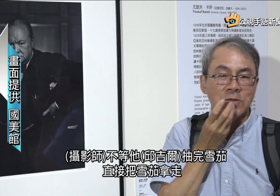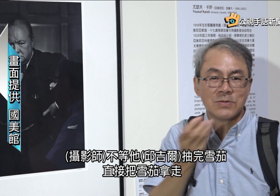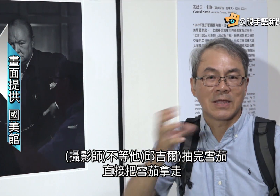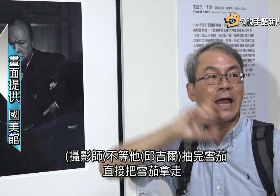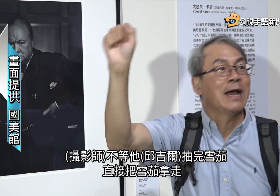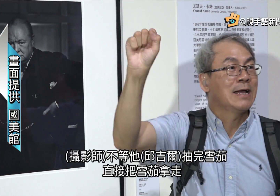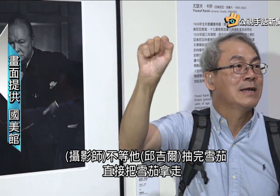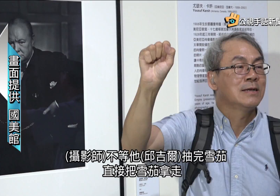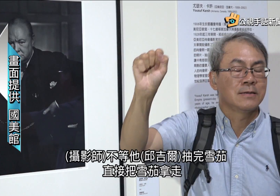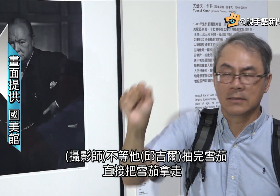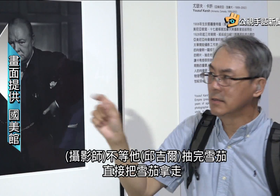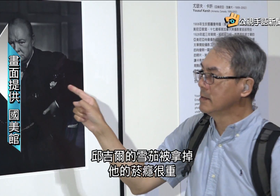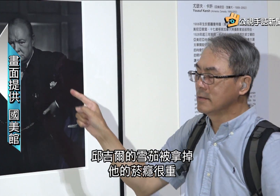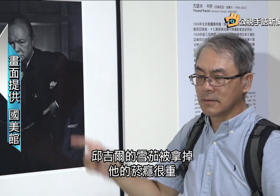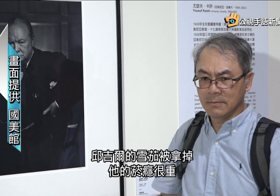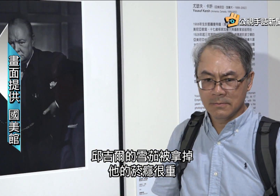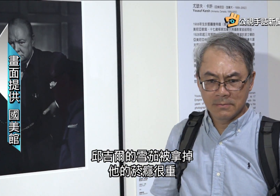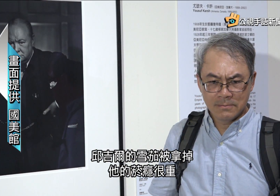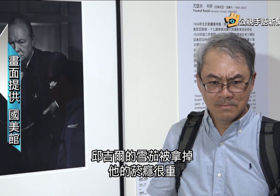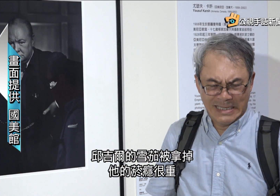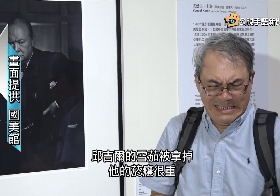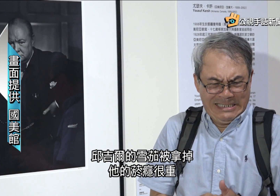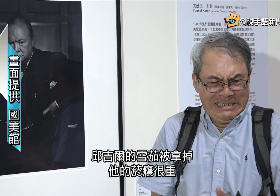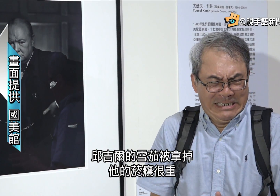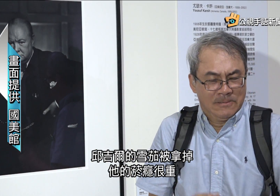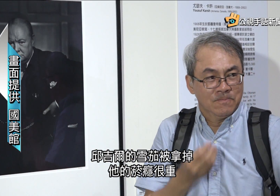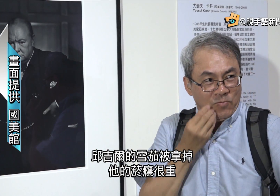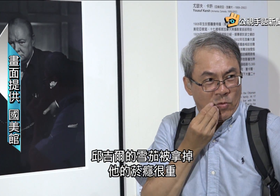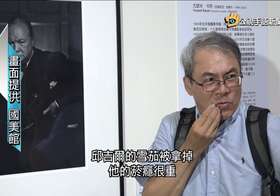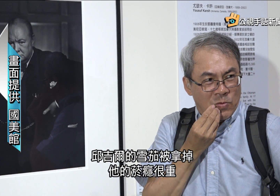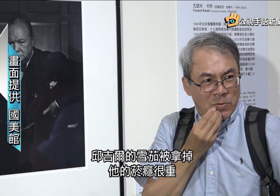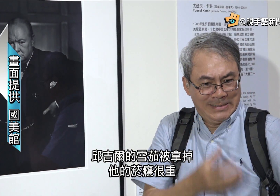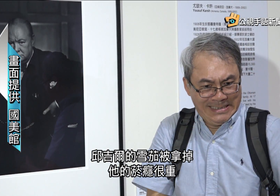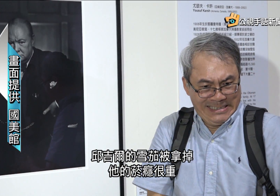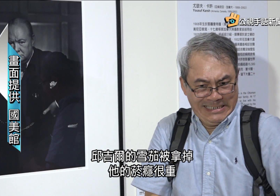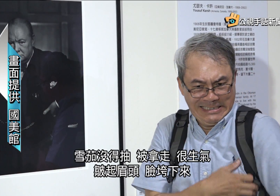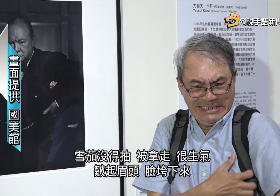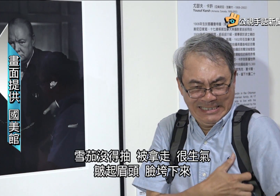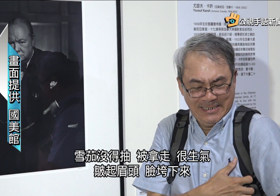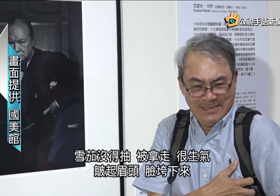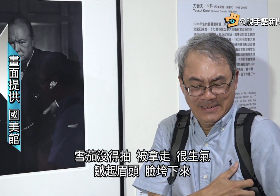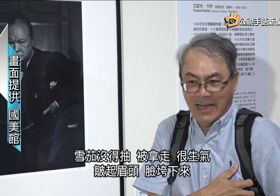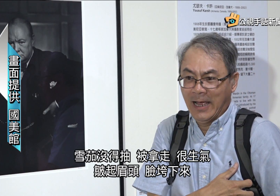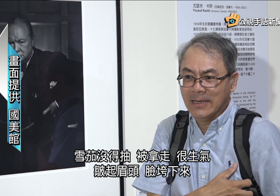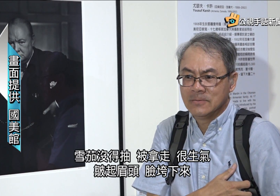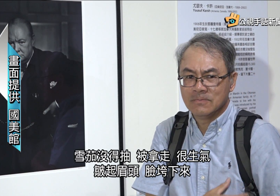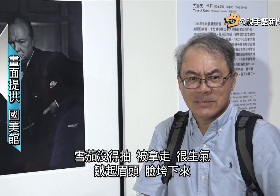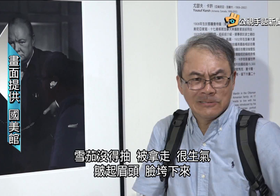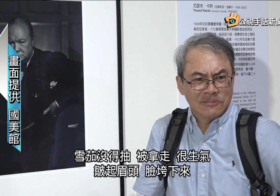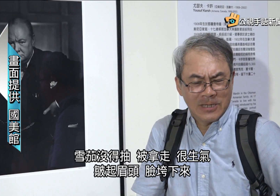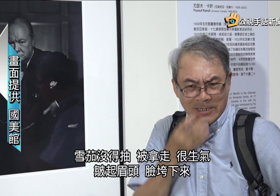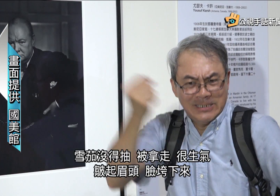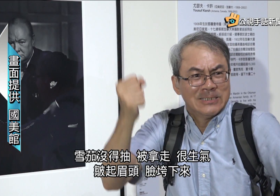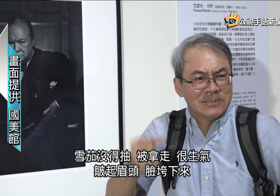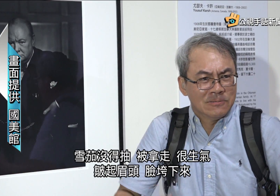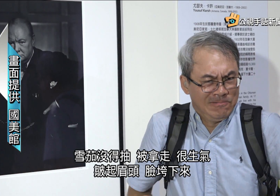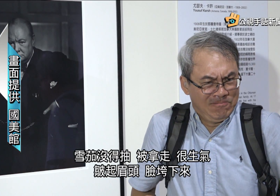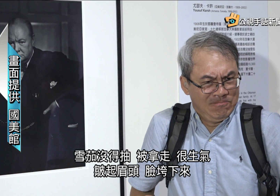拿走。邱杰的雪茄被拿掉，他的烟瘾很重，雪茄没得抽。被拿走很生气，皱起眉